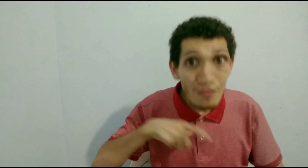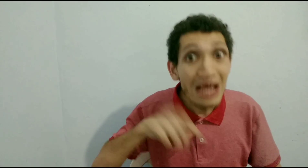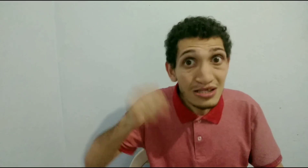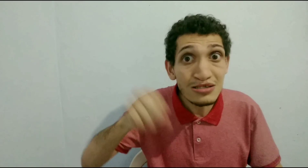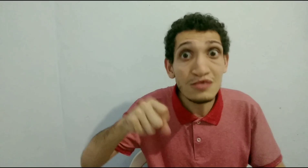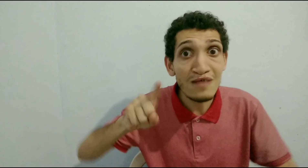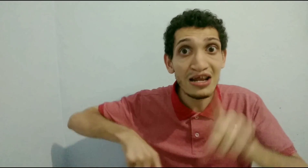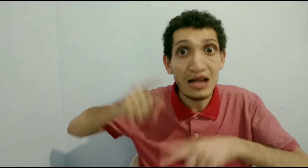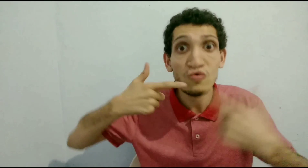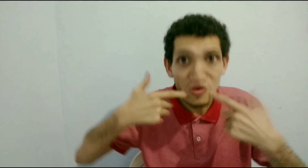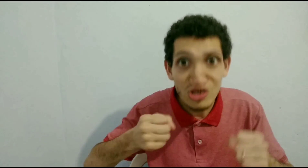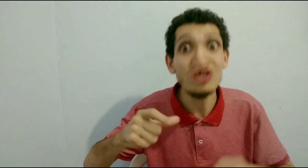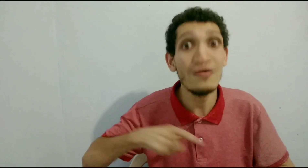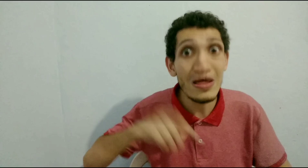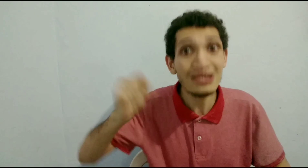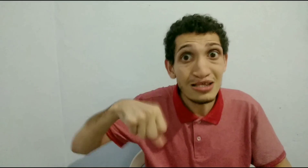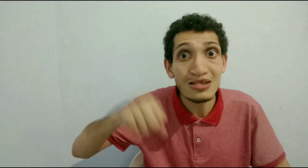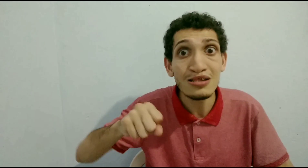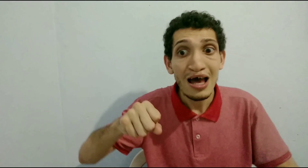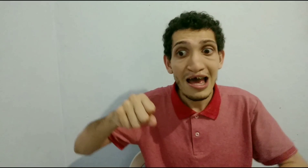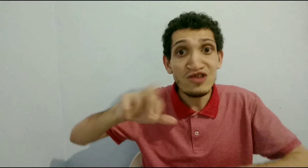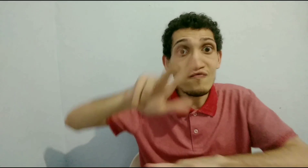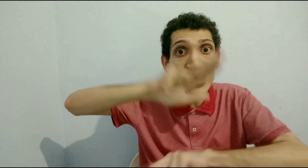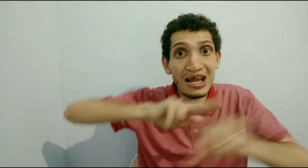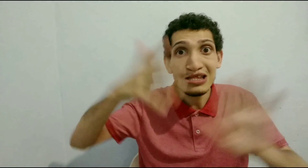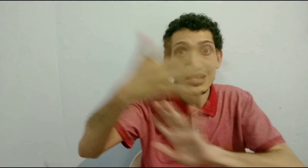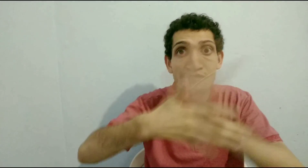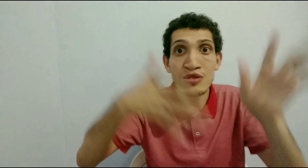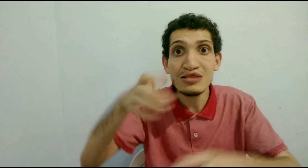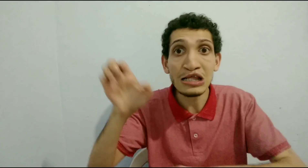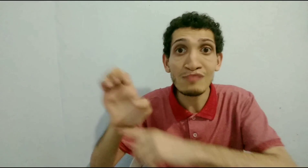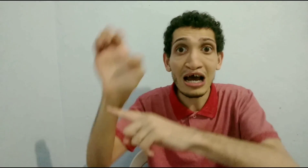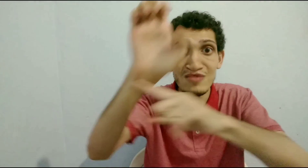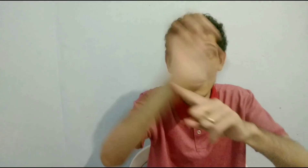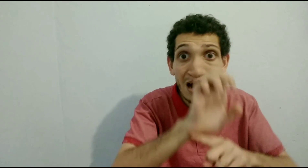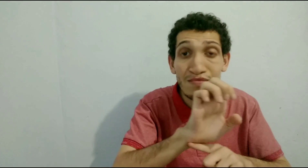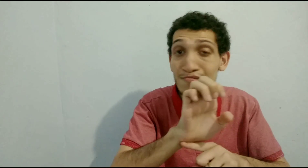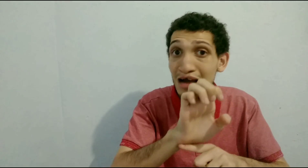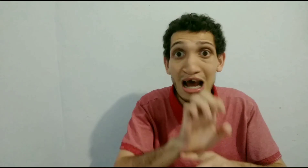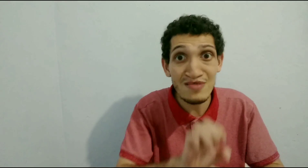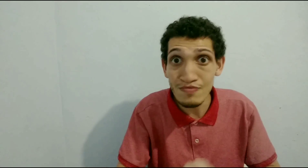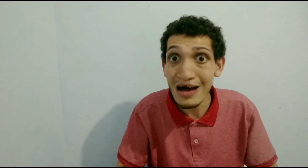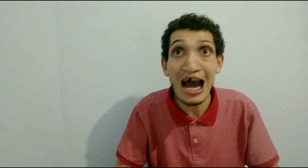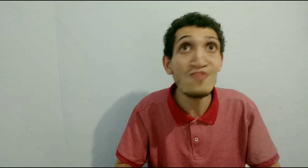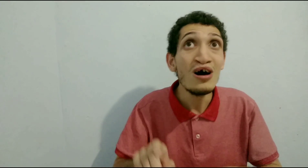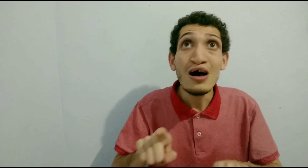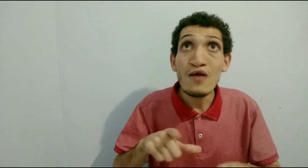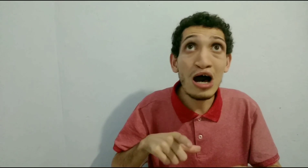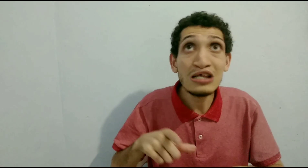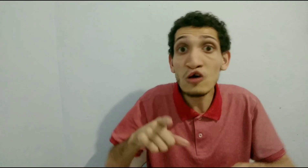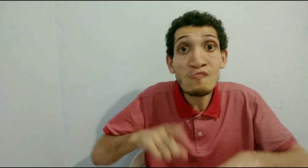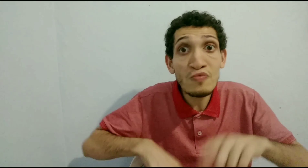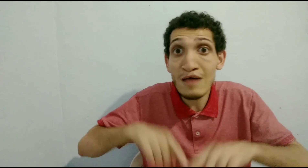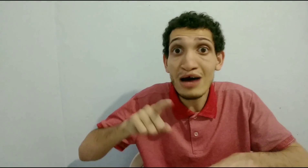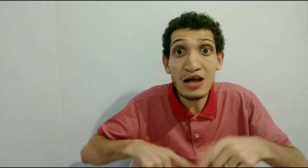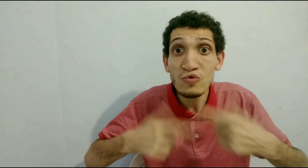tem sim, variação linguística, tem sim, interência de sinalização para cada estado, assim como tem a variação